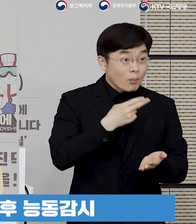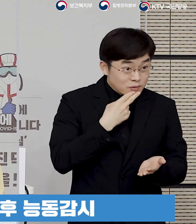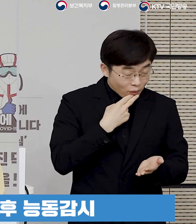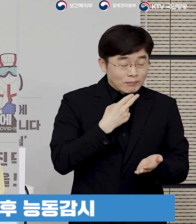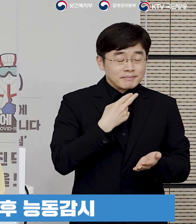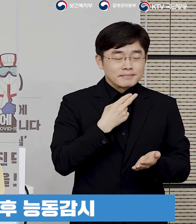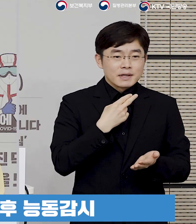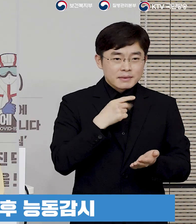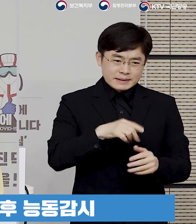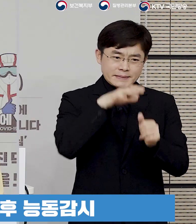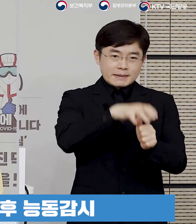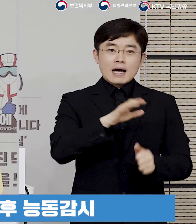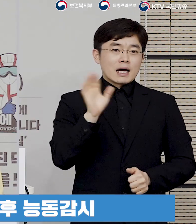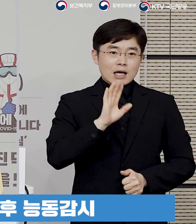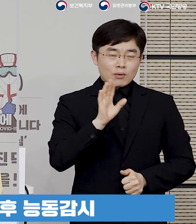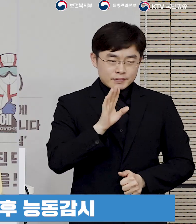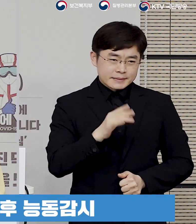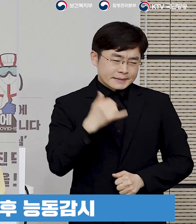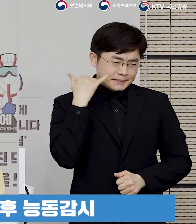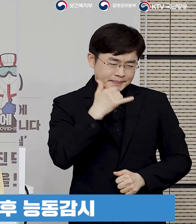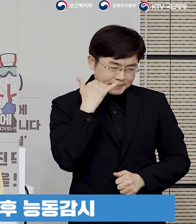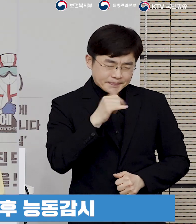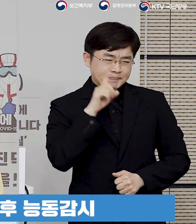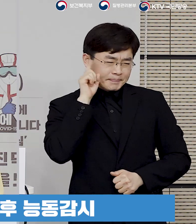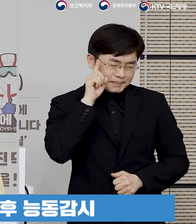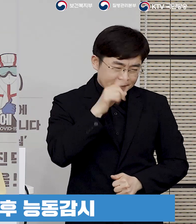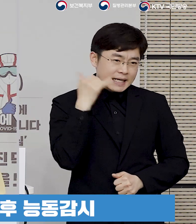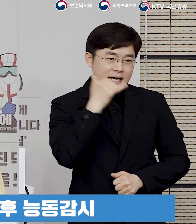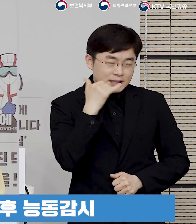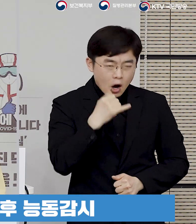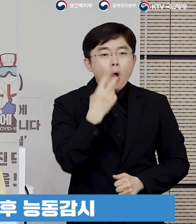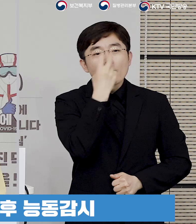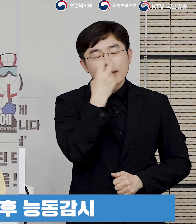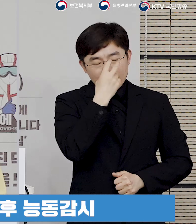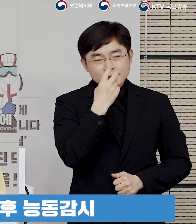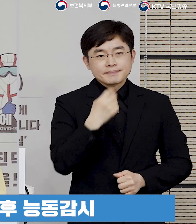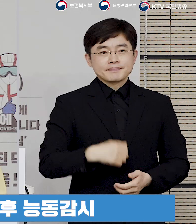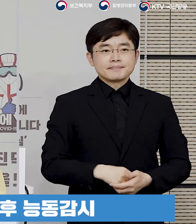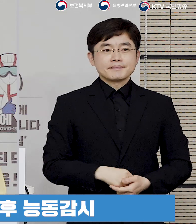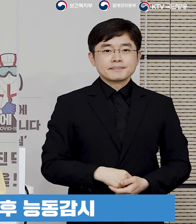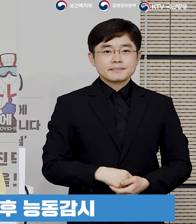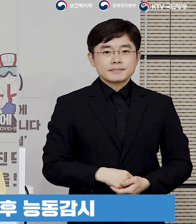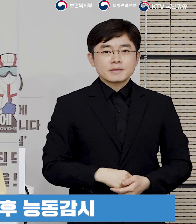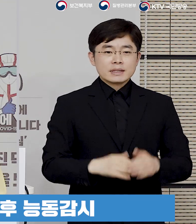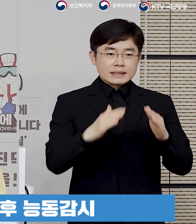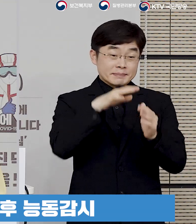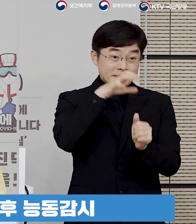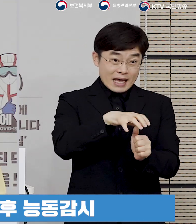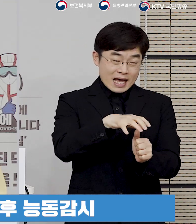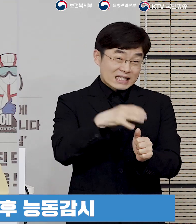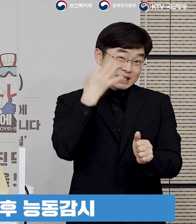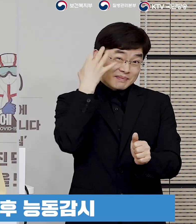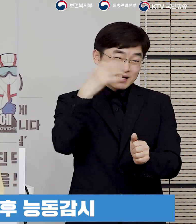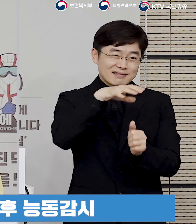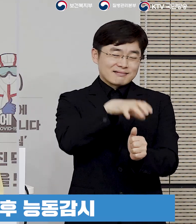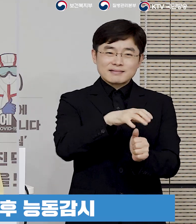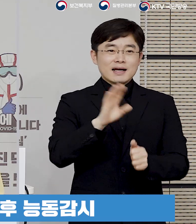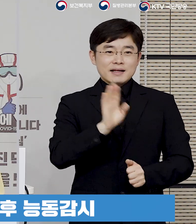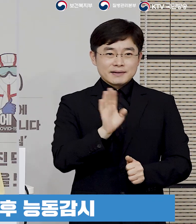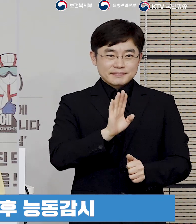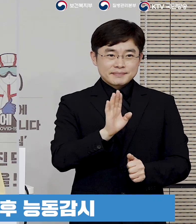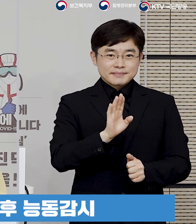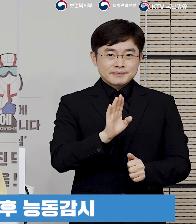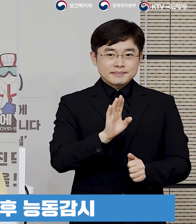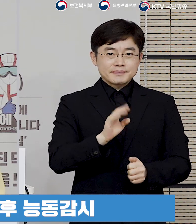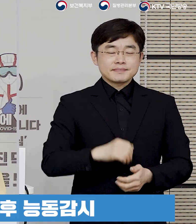시행하고 검사 결과를 확인한 후에 능동 감시로 하게 됩니다. 따라서 14일간의 어떤 자가격리라든지 시설격리